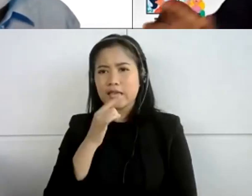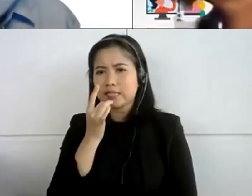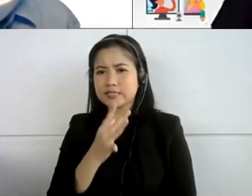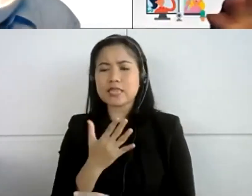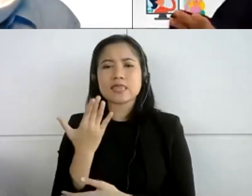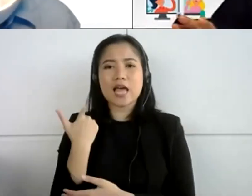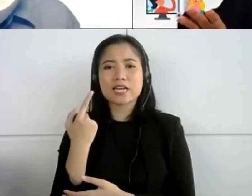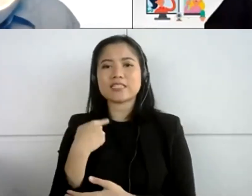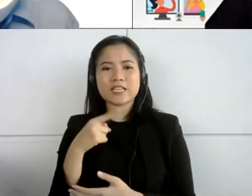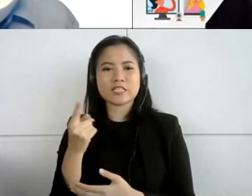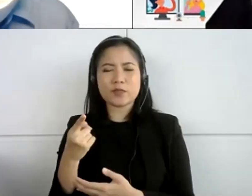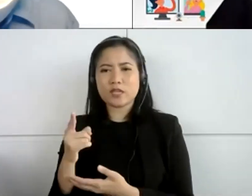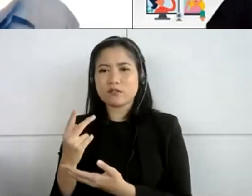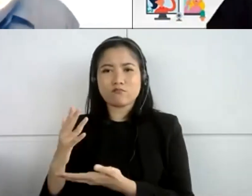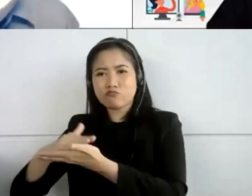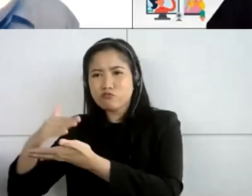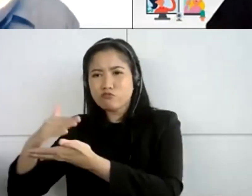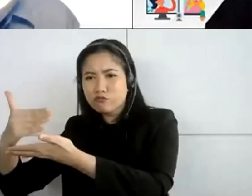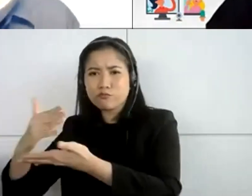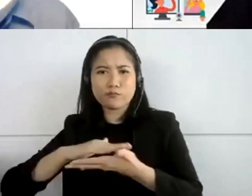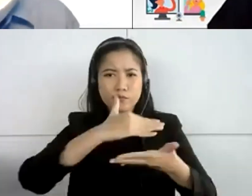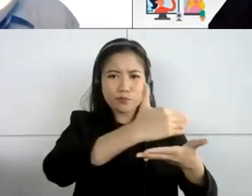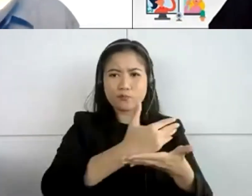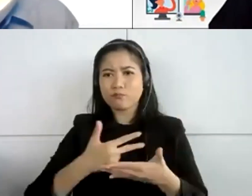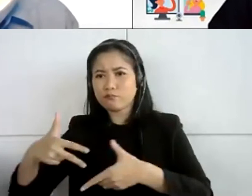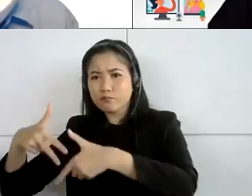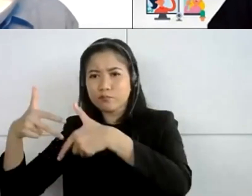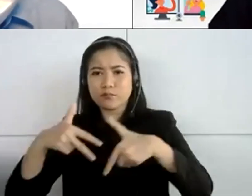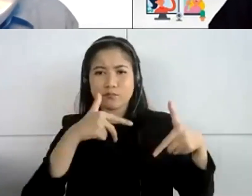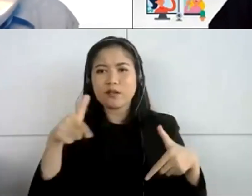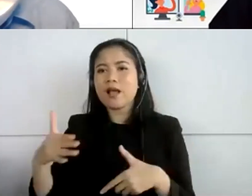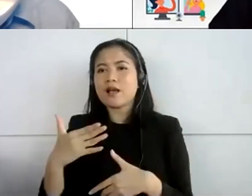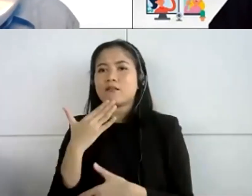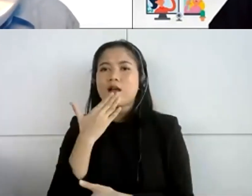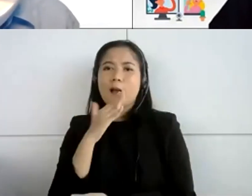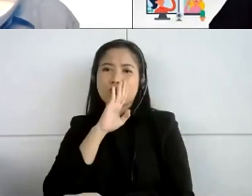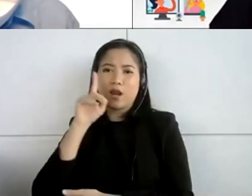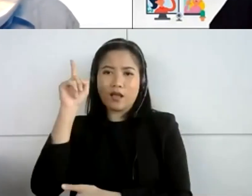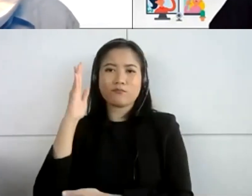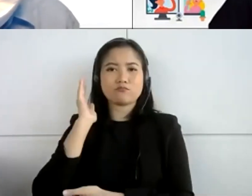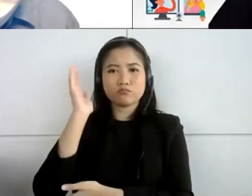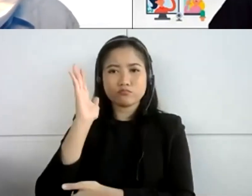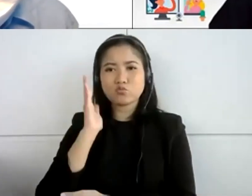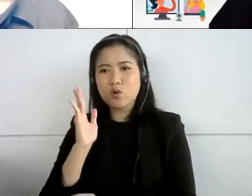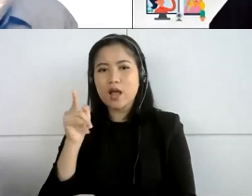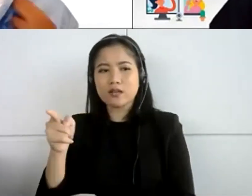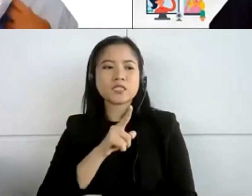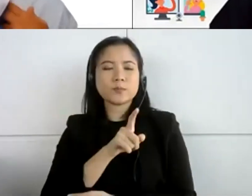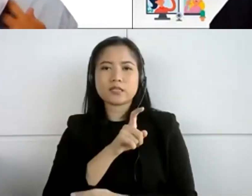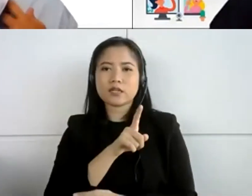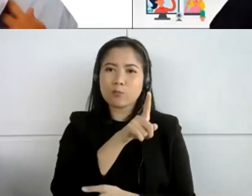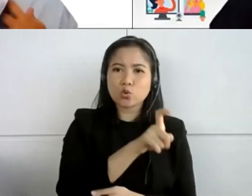saya mengikuti double-double dan alhamdulillah bagus sekali presentasinya. Sudah menjawab kebutuhan ya terkait